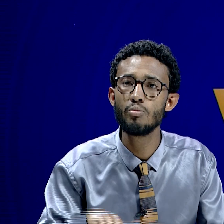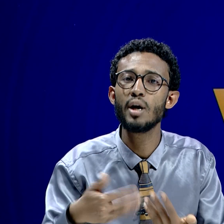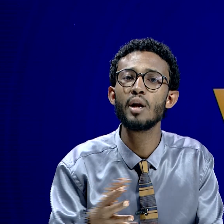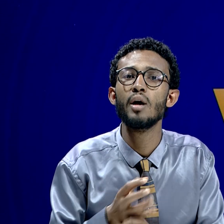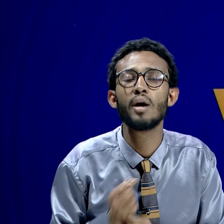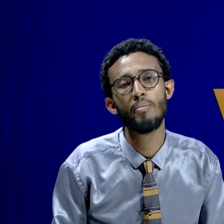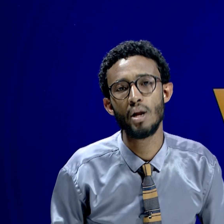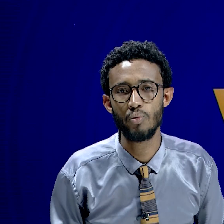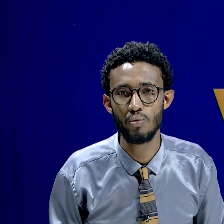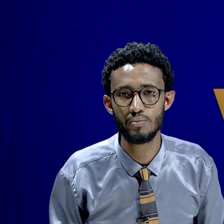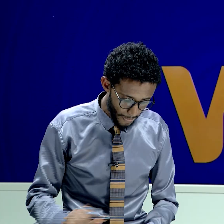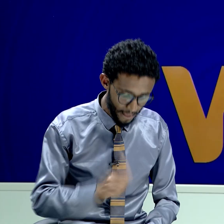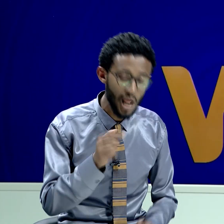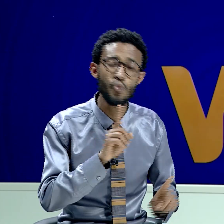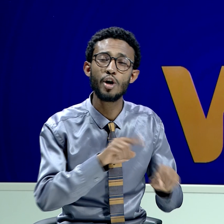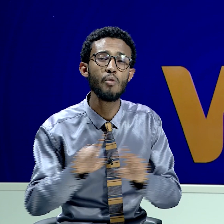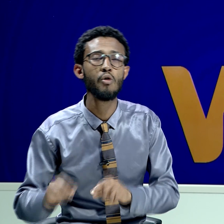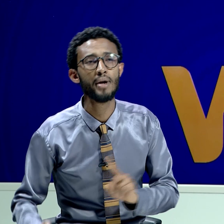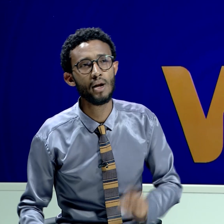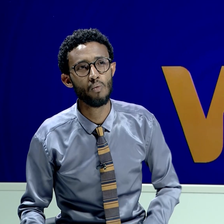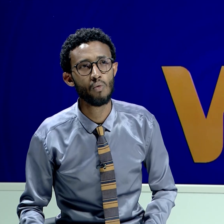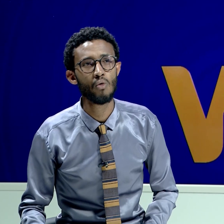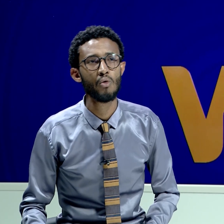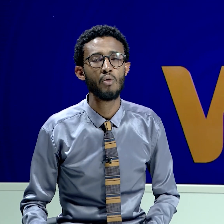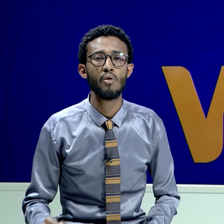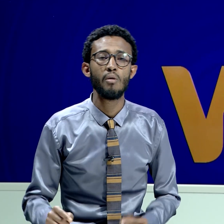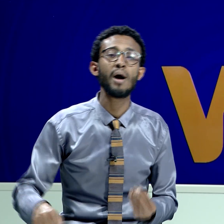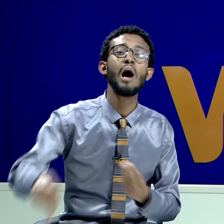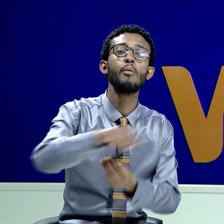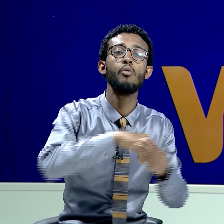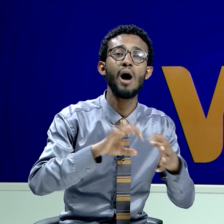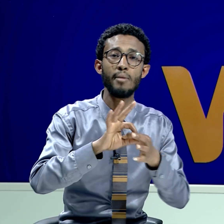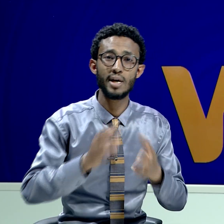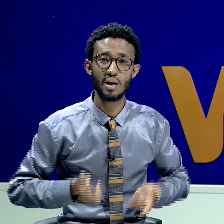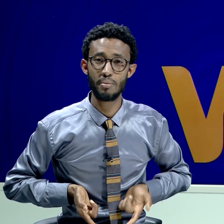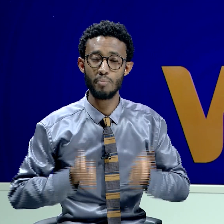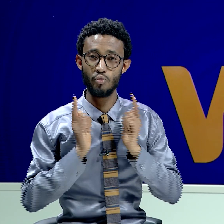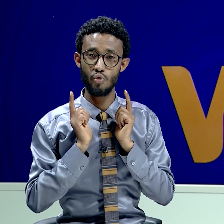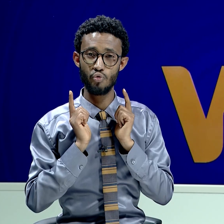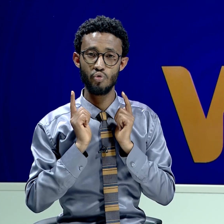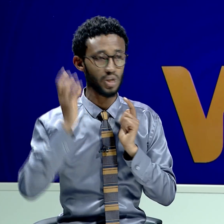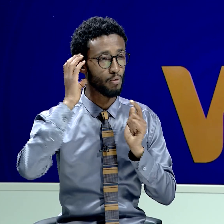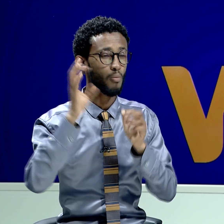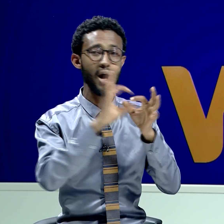ناقر يقبله يلا يلاو تكبو متنو ما كابي وما عبر سب يمنورو سمي وما عبر